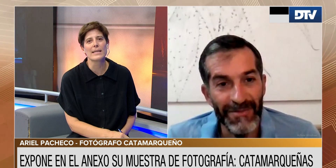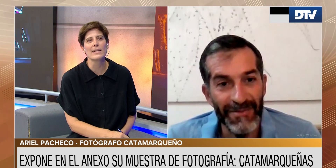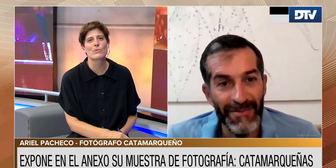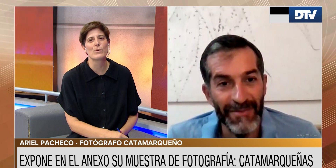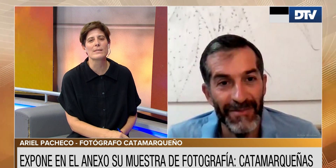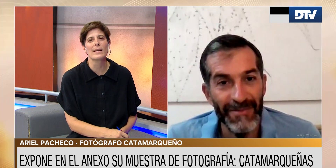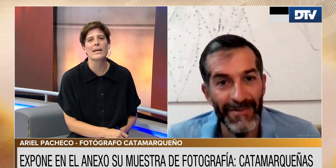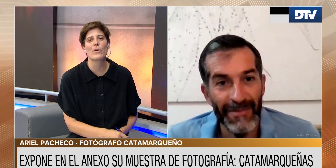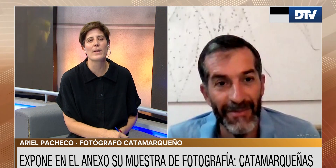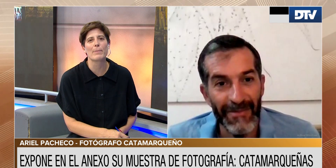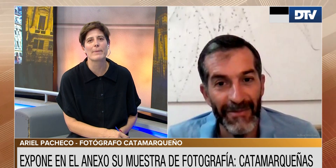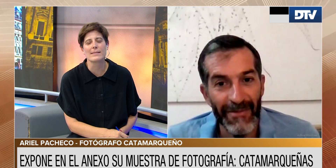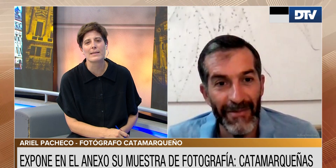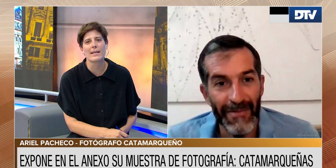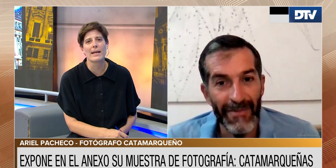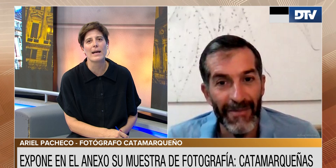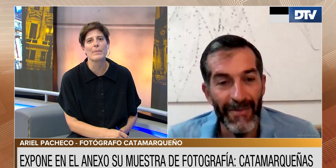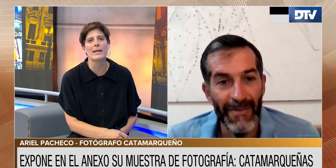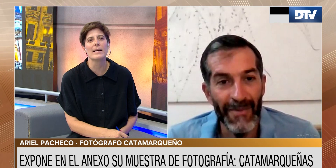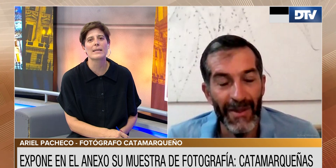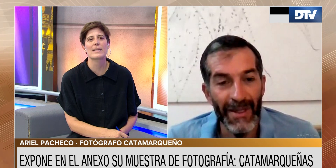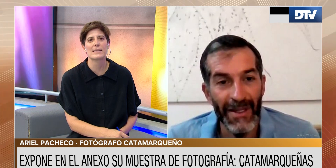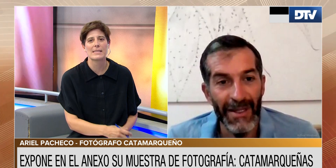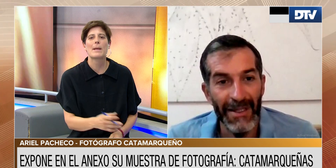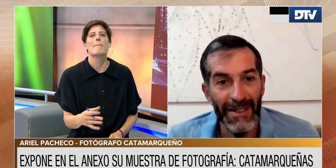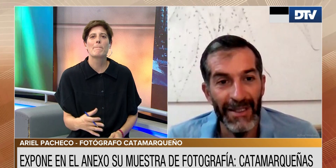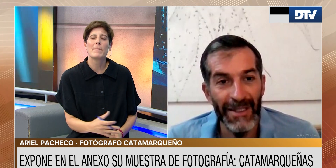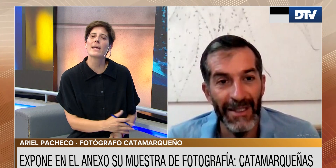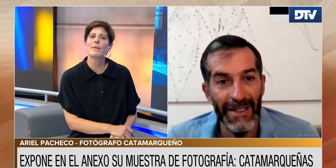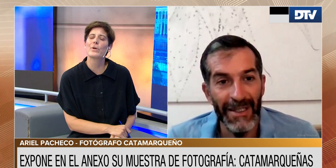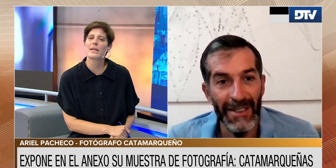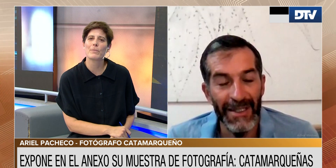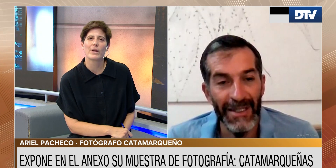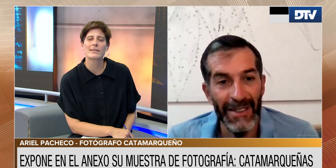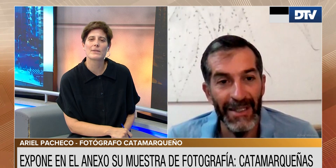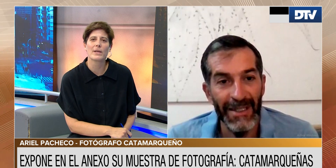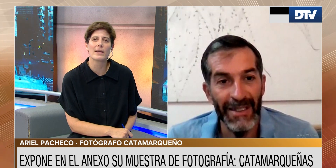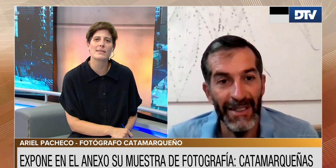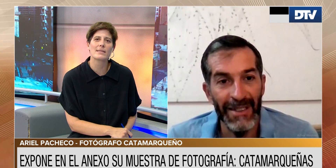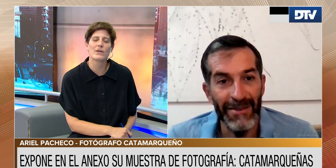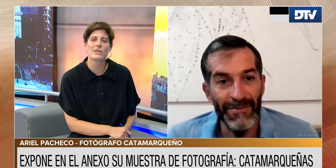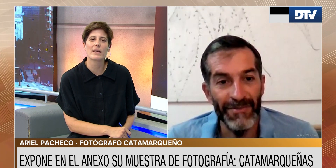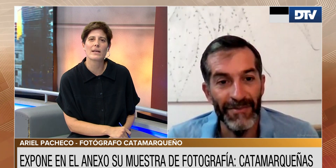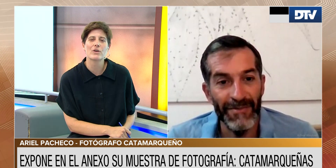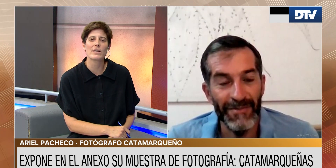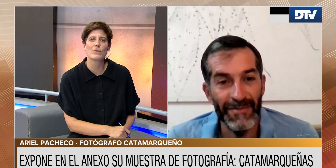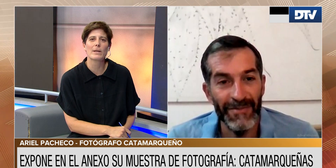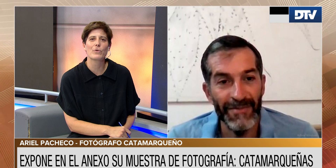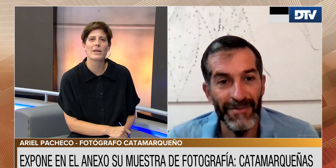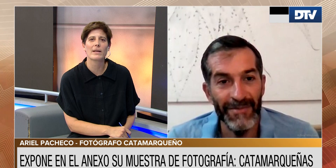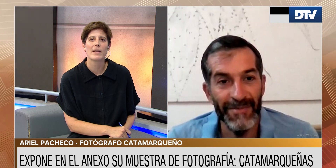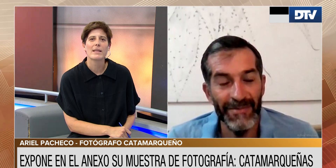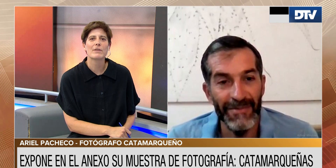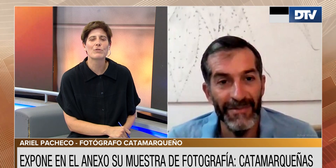espectadores que tu muestra todavía permanece aquí en la Cámara, que quienes vengan, por ejemplo, a las actividades que se desarrollan en el Congreso